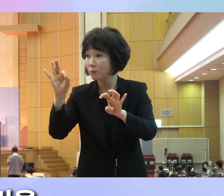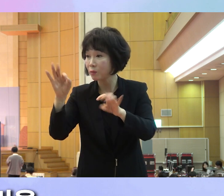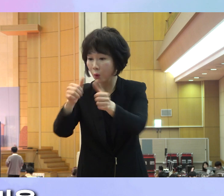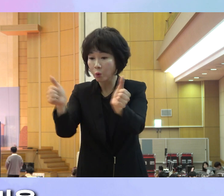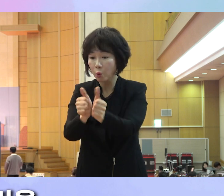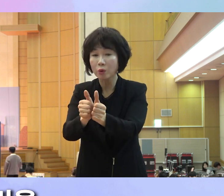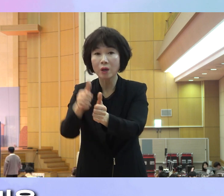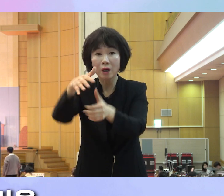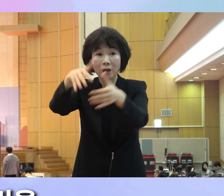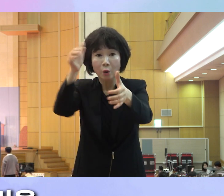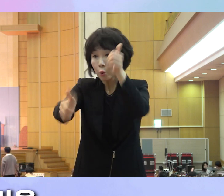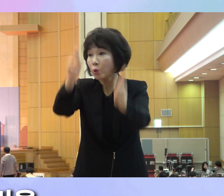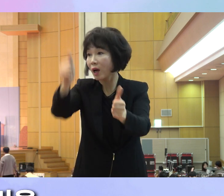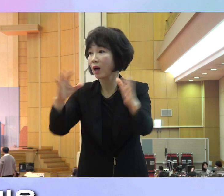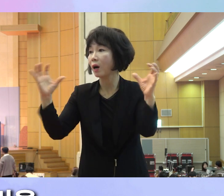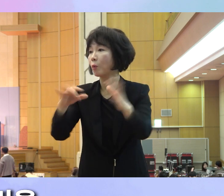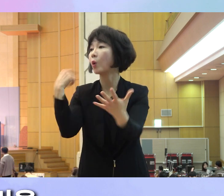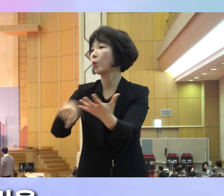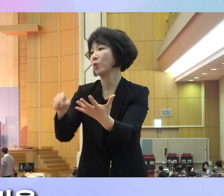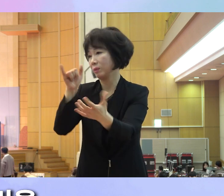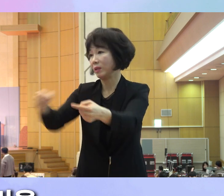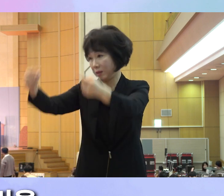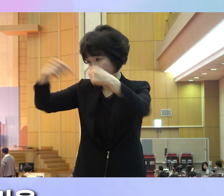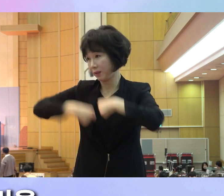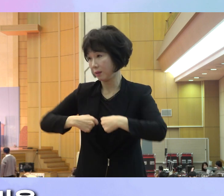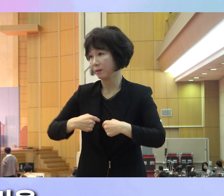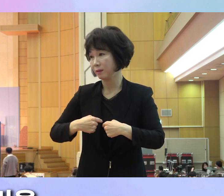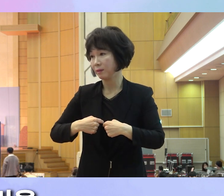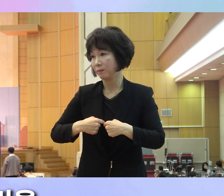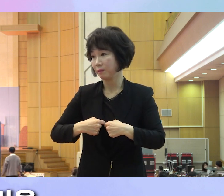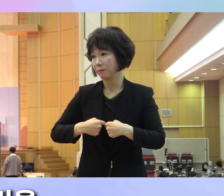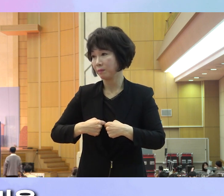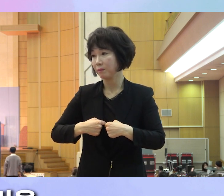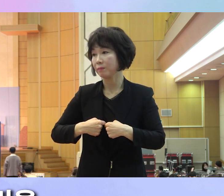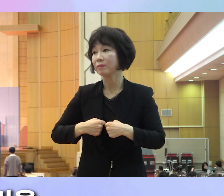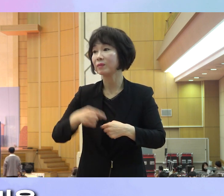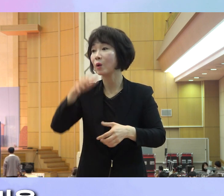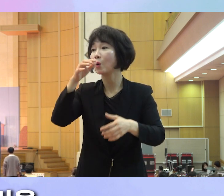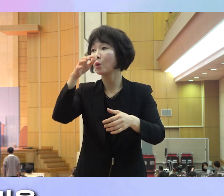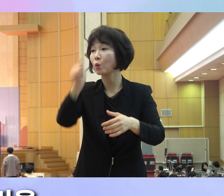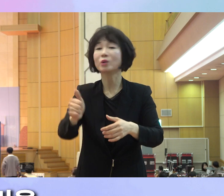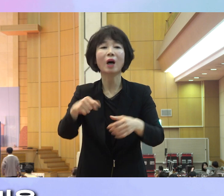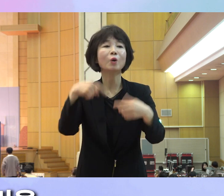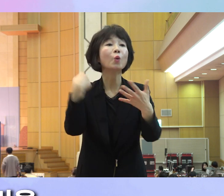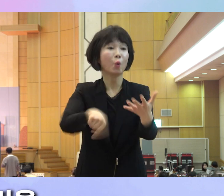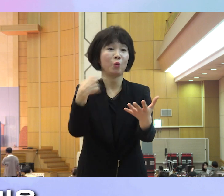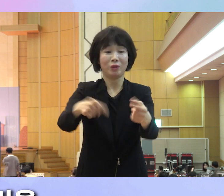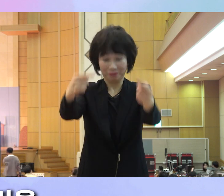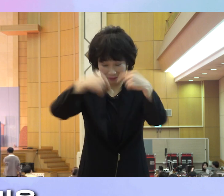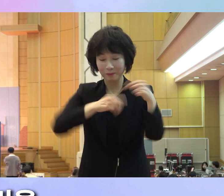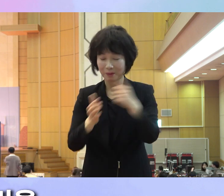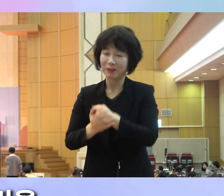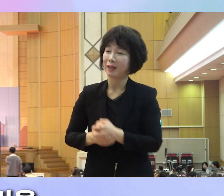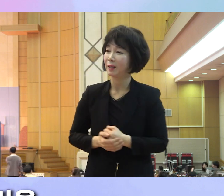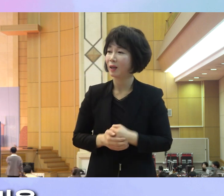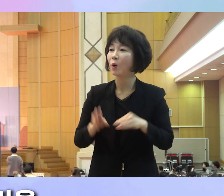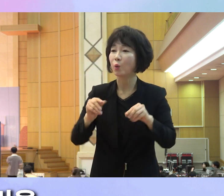성전에서 있습니다. 다음 주 수요일 날부터 돌아온 수요일 날이죠.